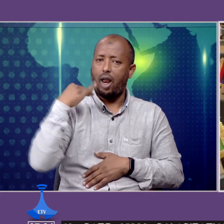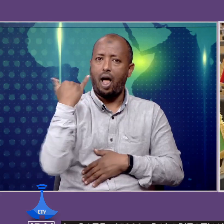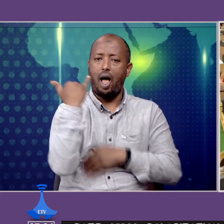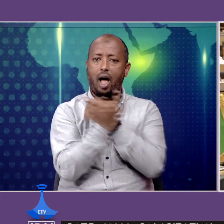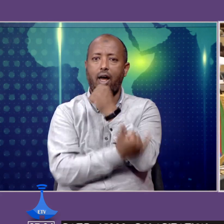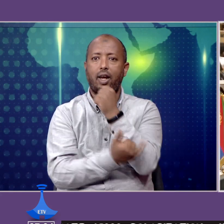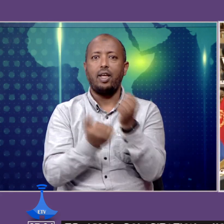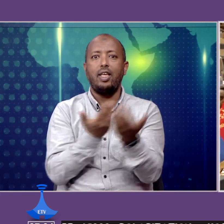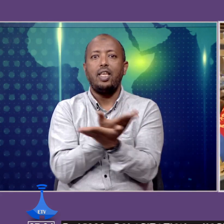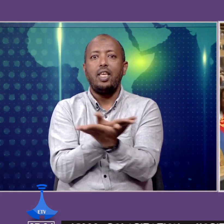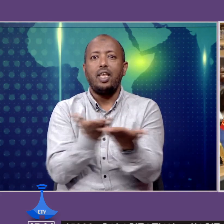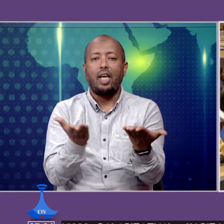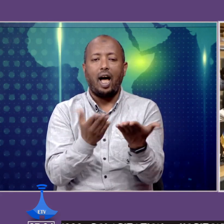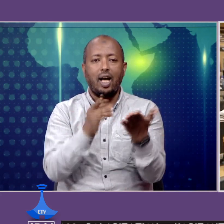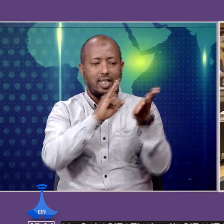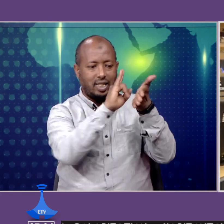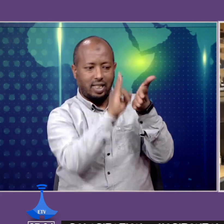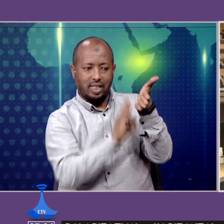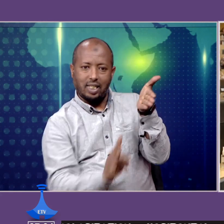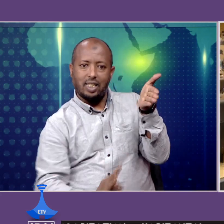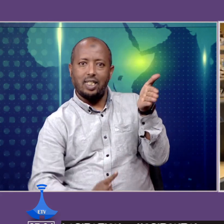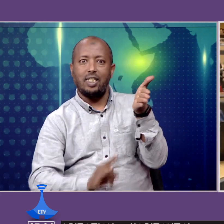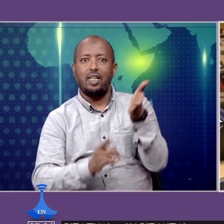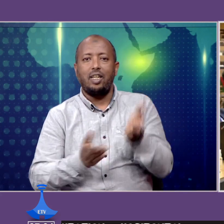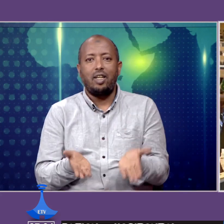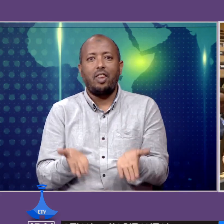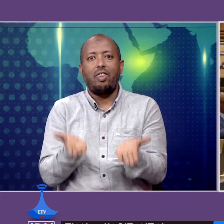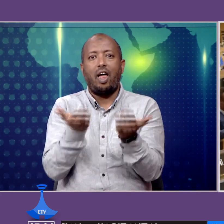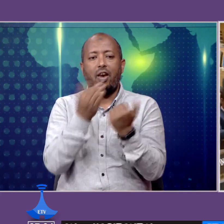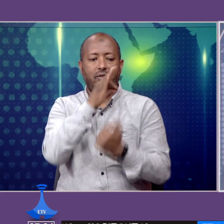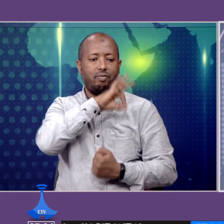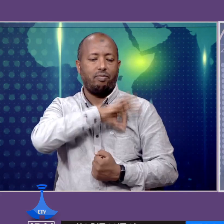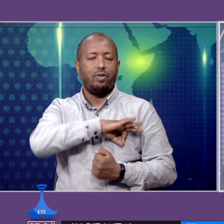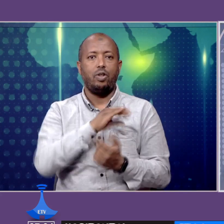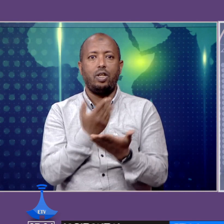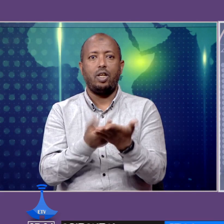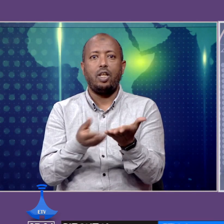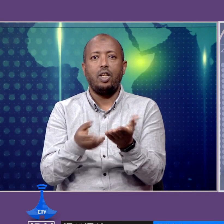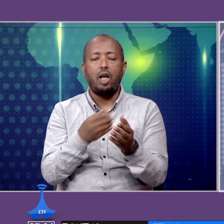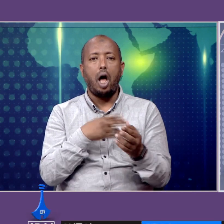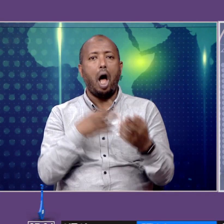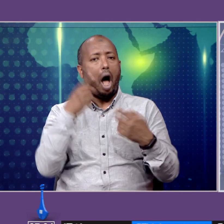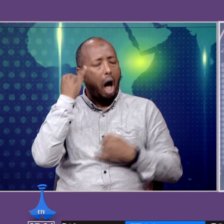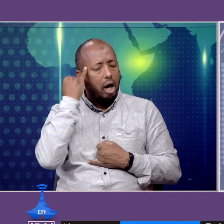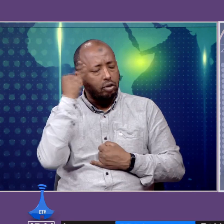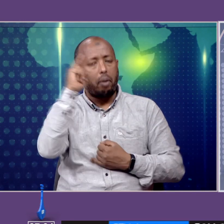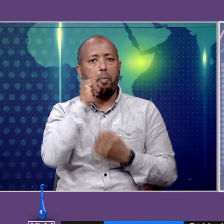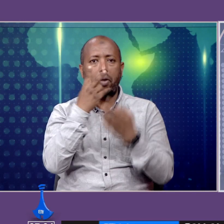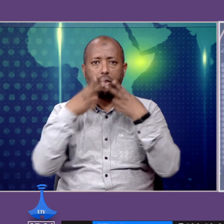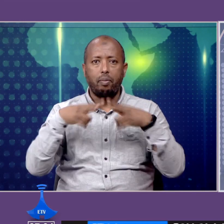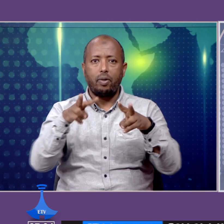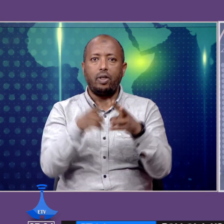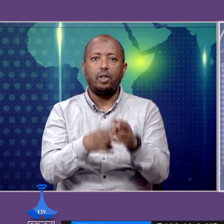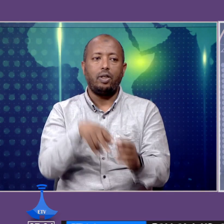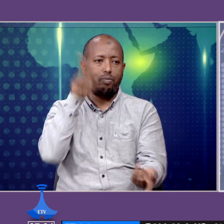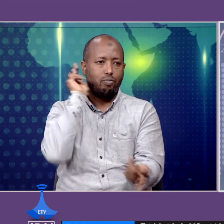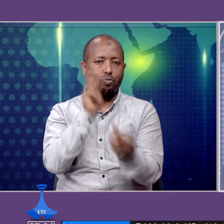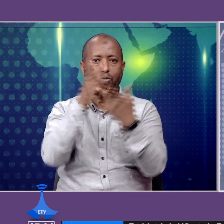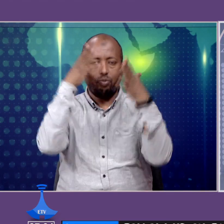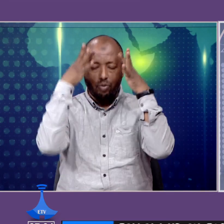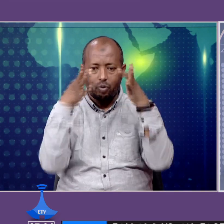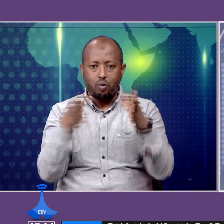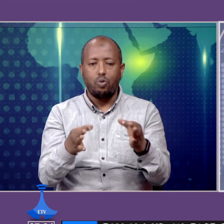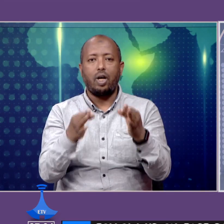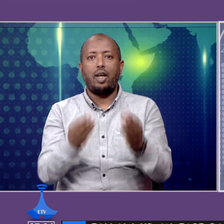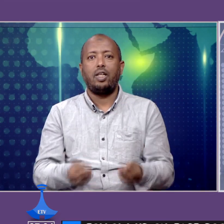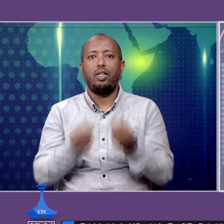የሸቀጦች ዝርዝር ታሪፍ ኦፈርን በተመለከተ ያጸደቅንበት ነው። በመሪዎች ደረጃ ኢንዶርስ ተደርጓል ማለት